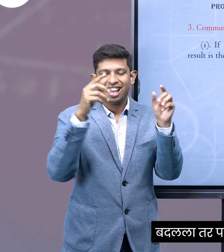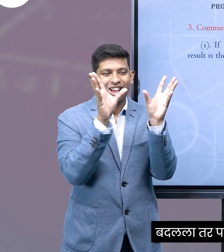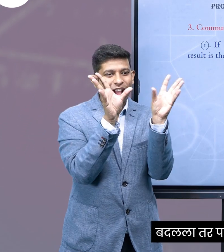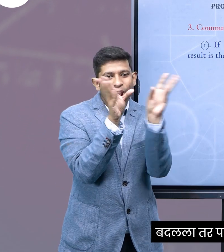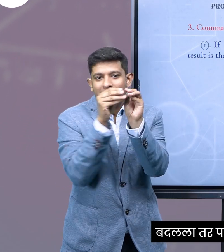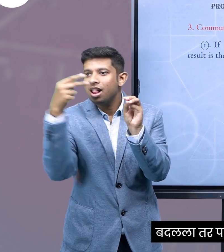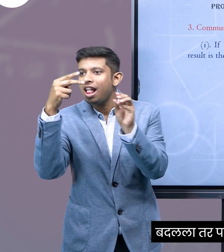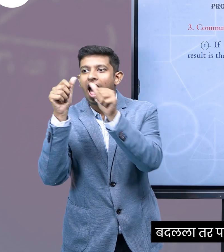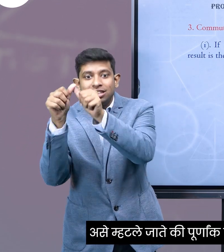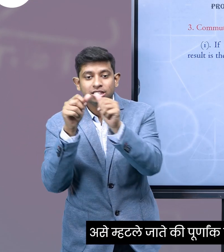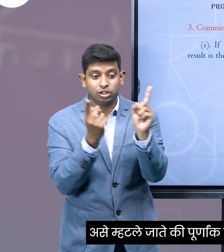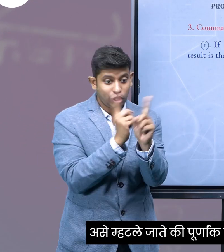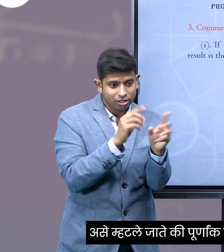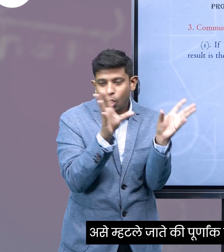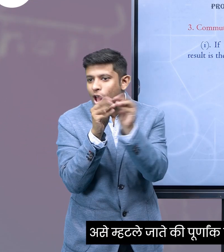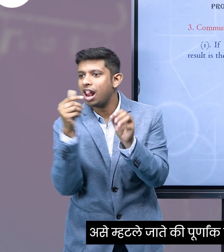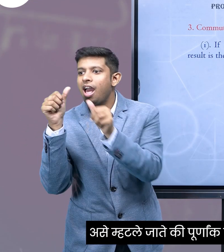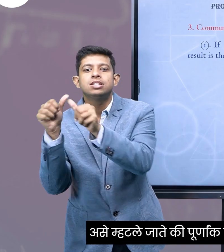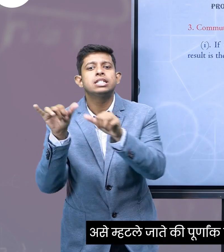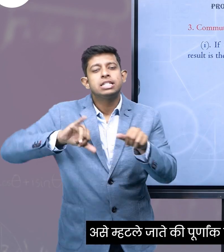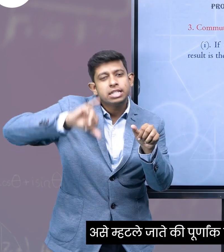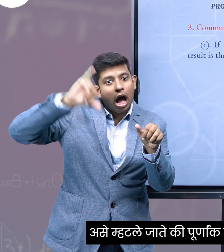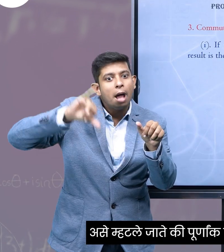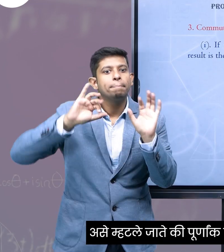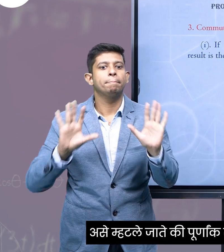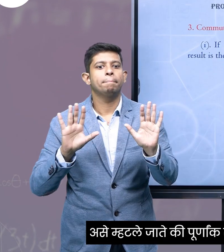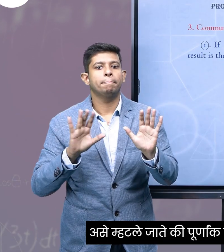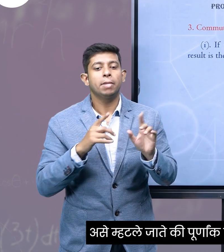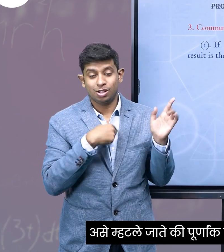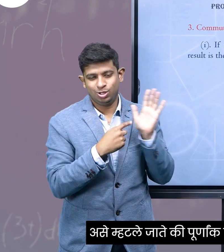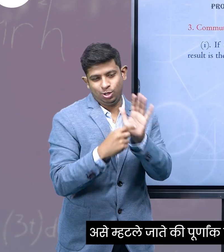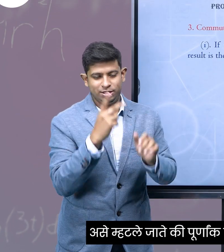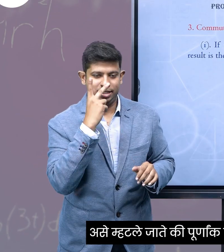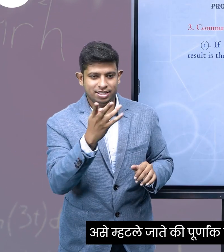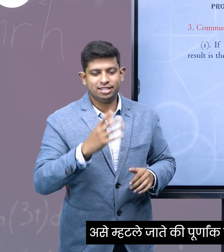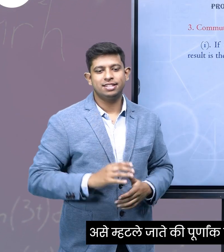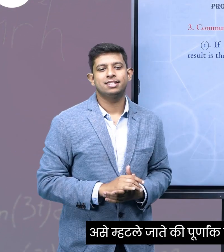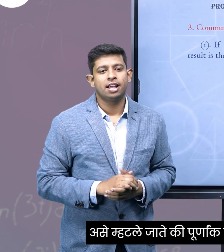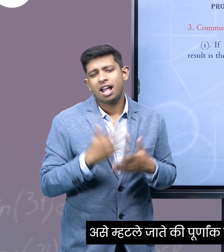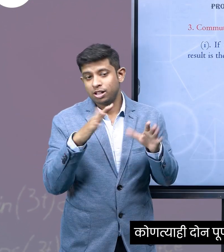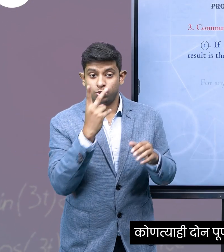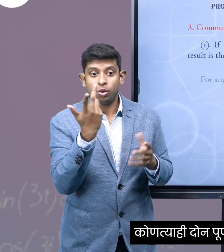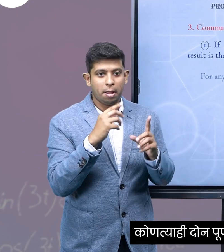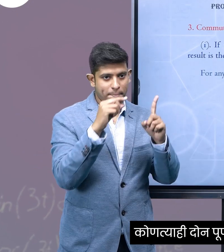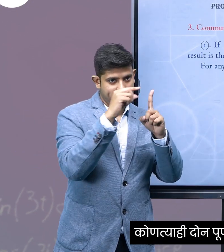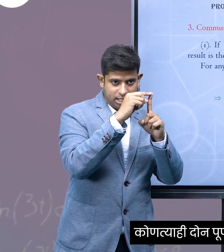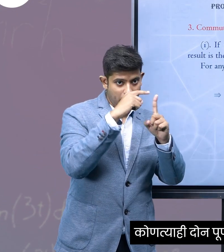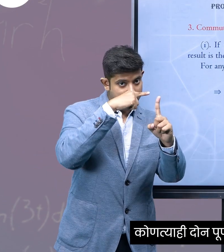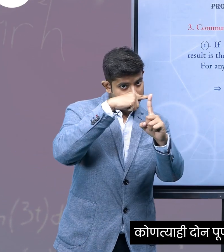परिणामही तोच येतो. तर असे म्हटले जाते की पूर्णांक संख्यासाठी बेरीज परिवर्तनीय असते. कोणत्याही दोन पूर्णांक